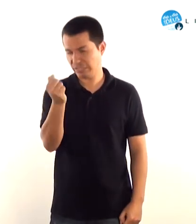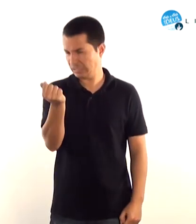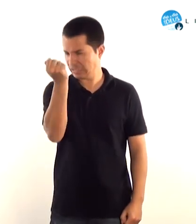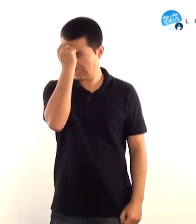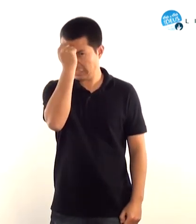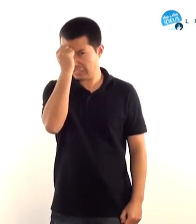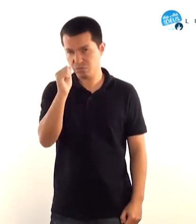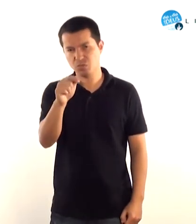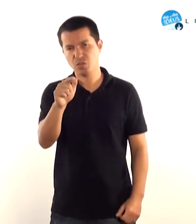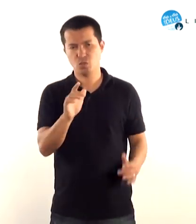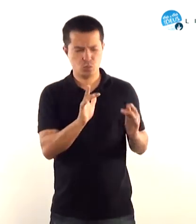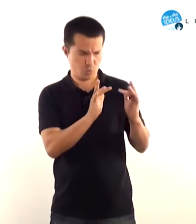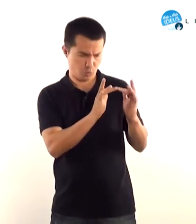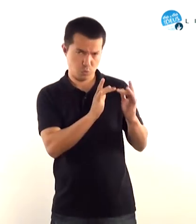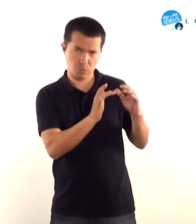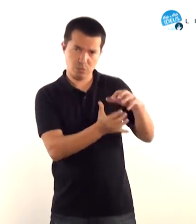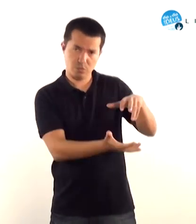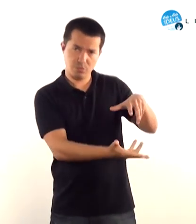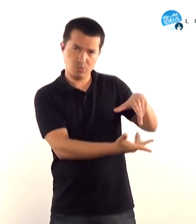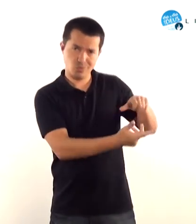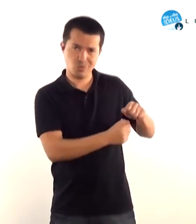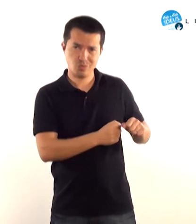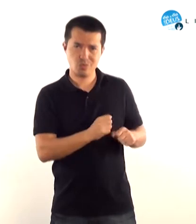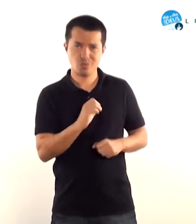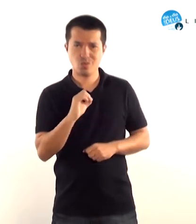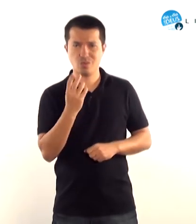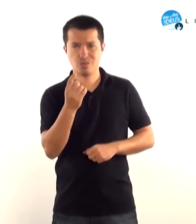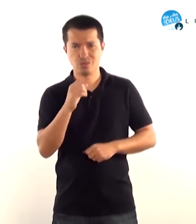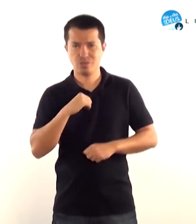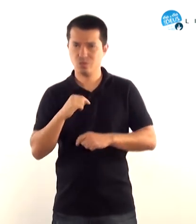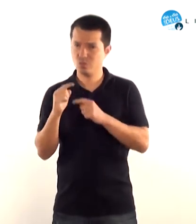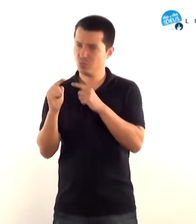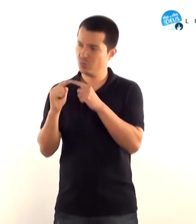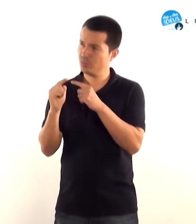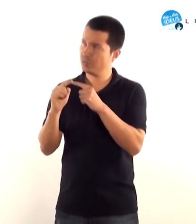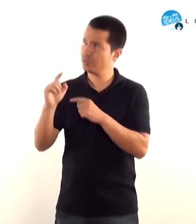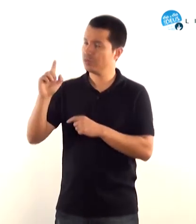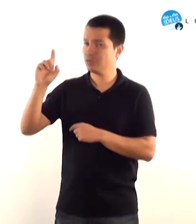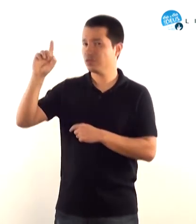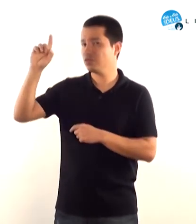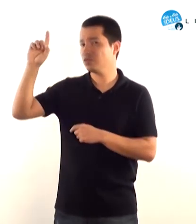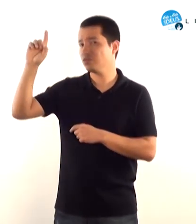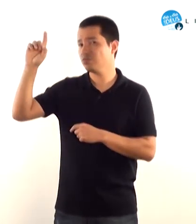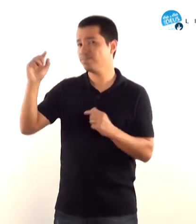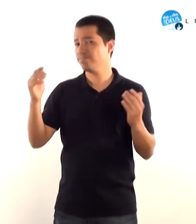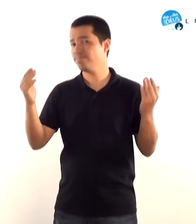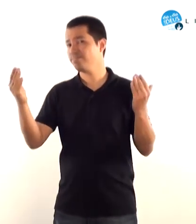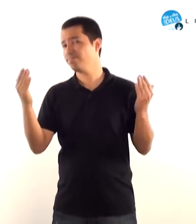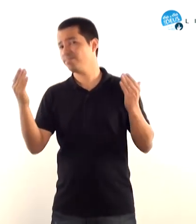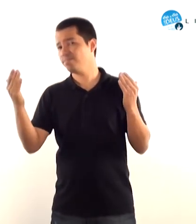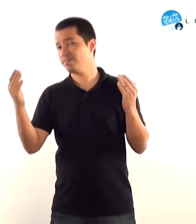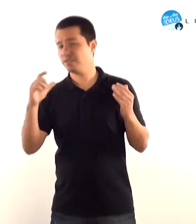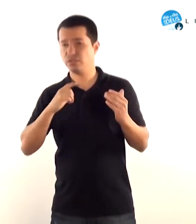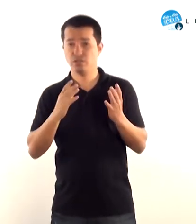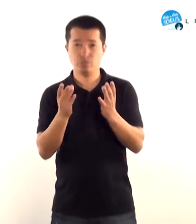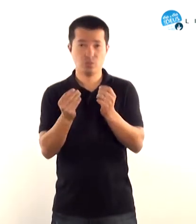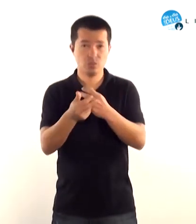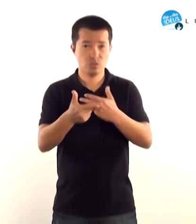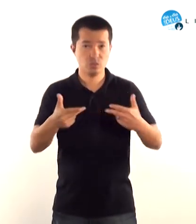Deus está falando para você é: há valores na tua vida que eu não quero.